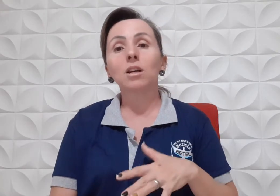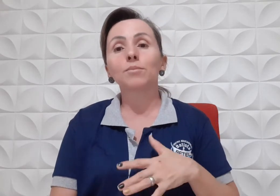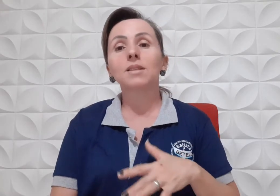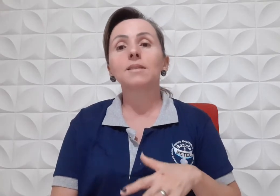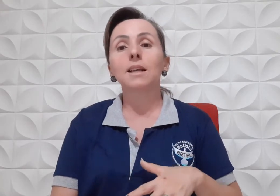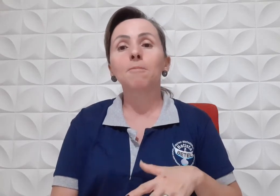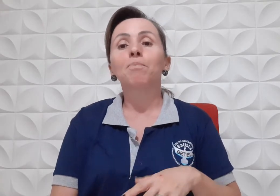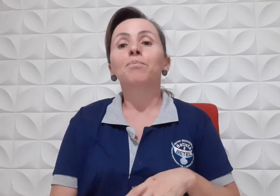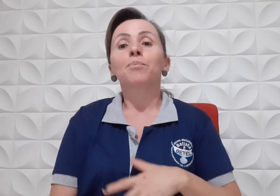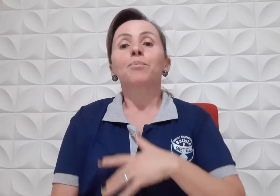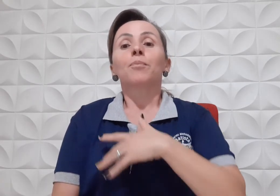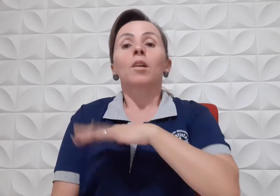digamos assim,